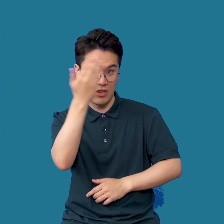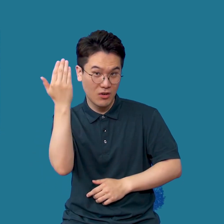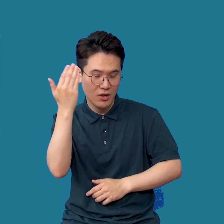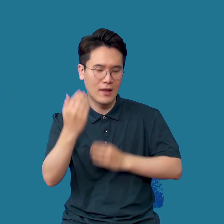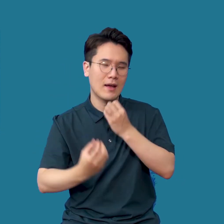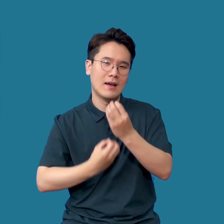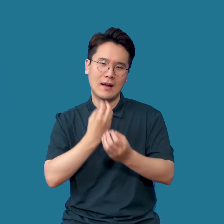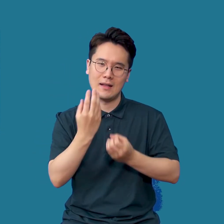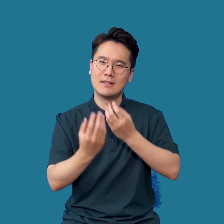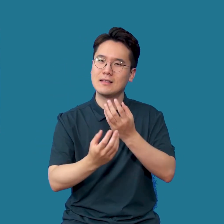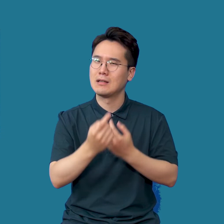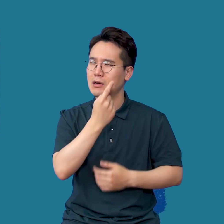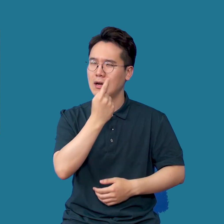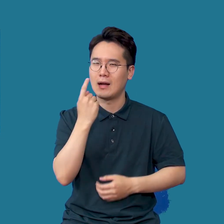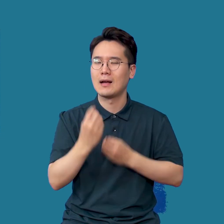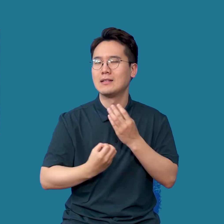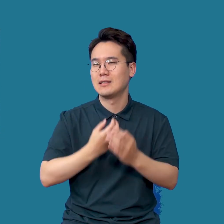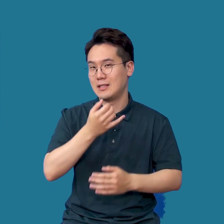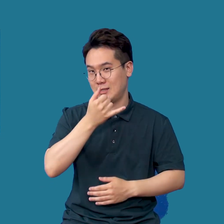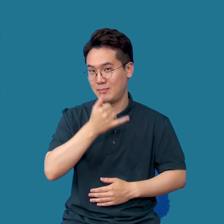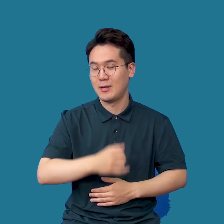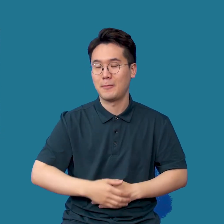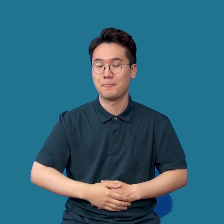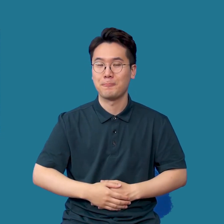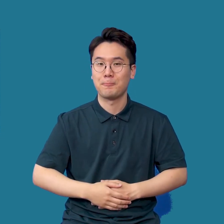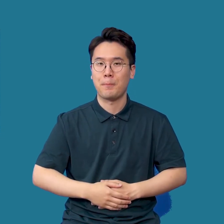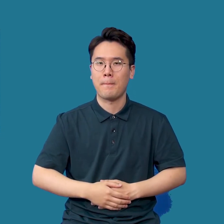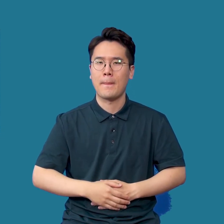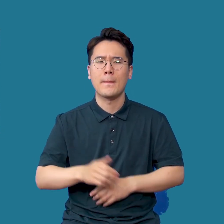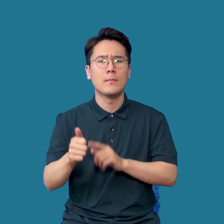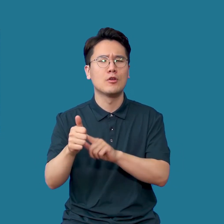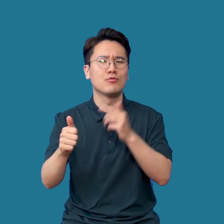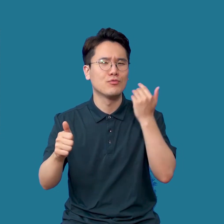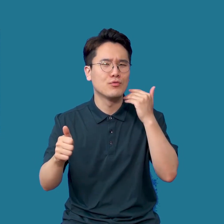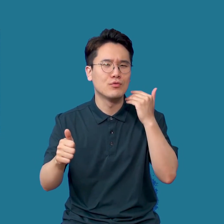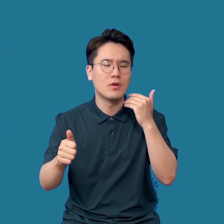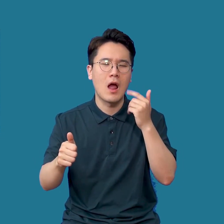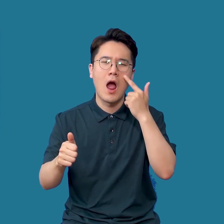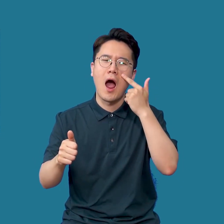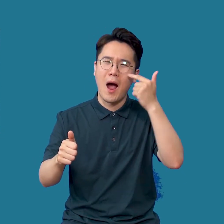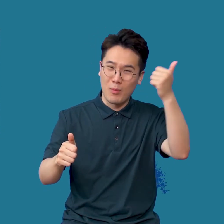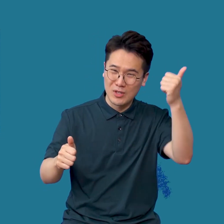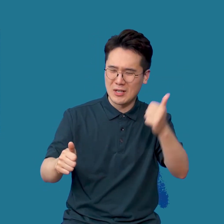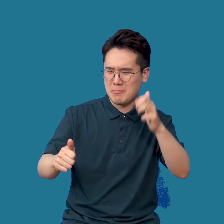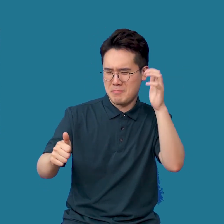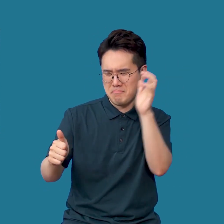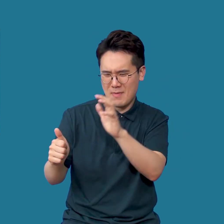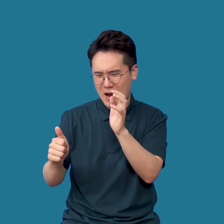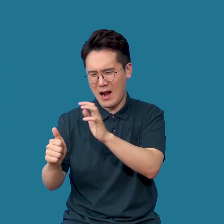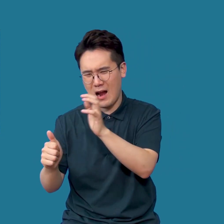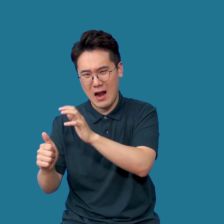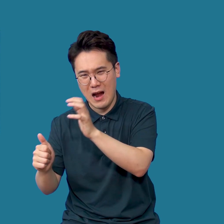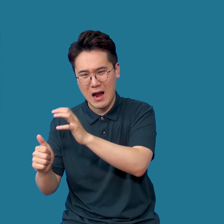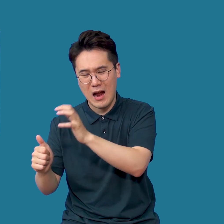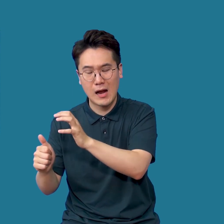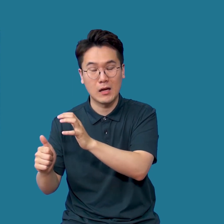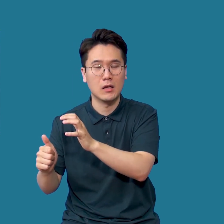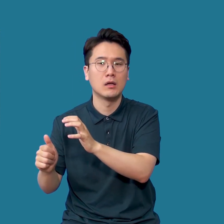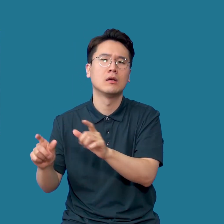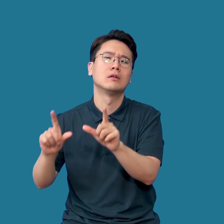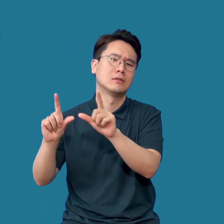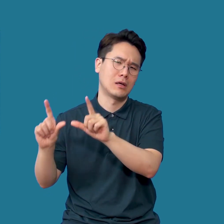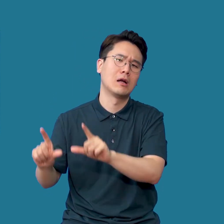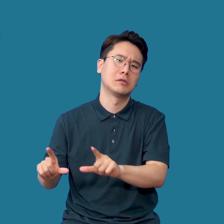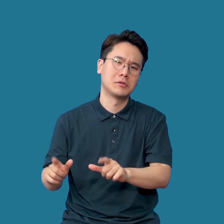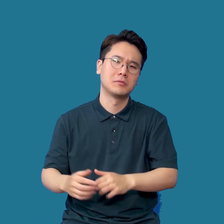아버지께 온갖 학대를 받고 자란 사람입니다. 지금은 청년이 되어서 아버지 슬하에서 벗어났지만은